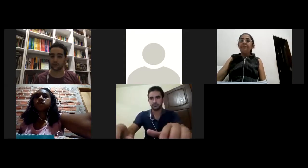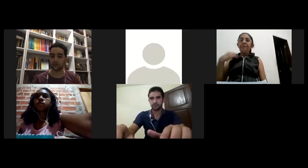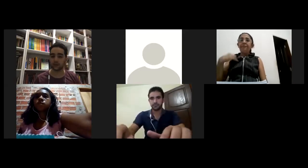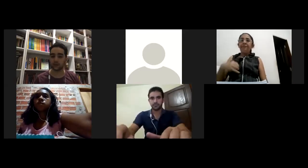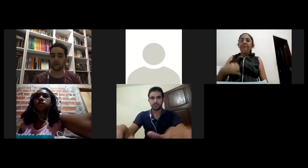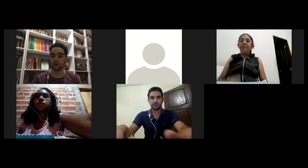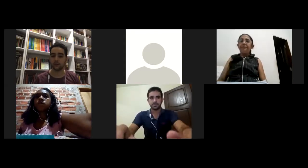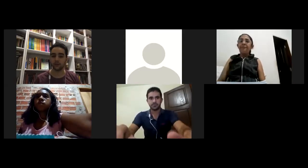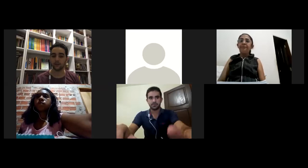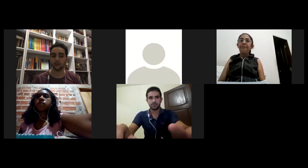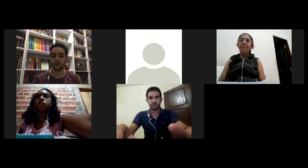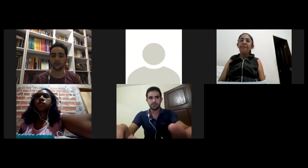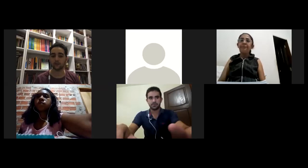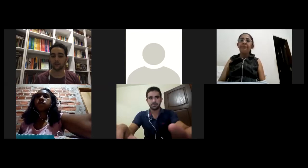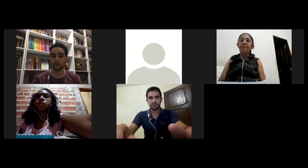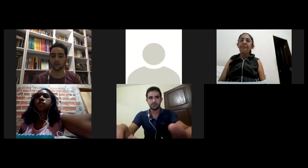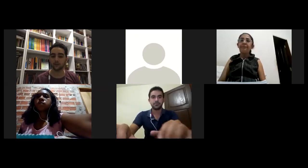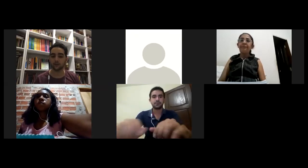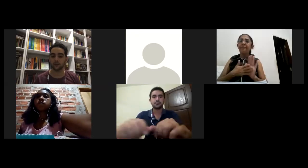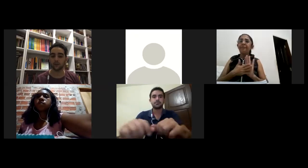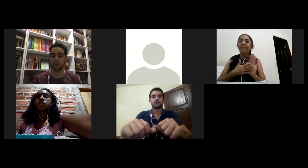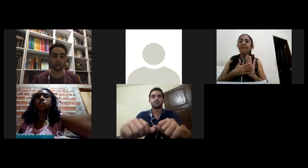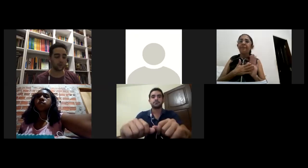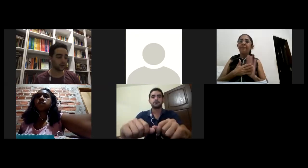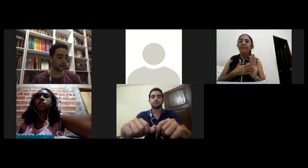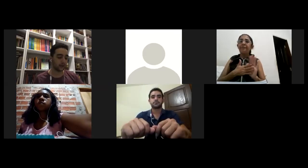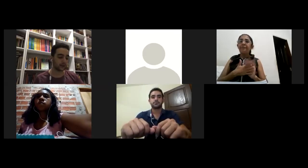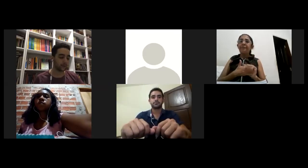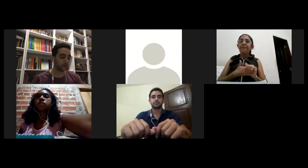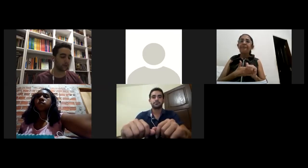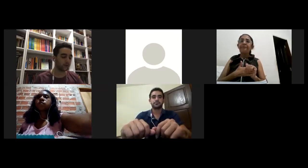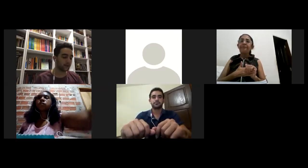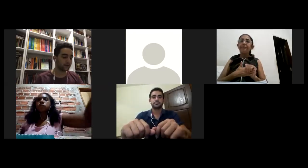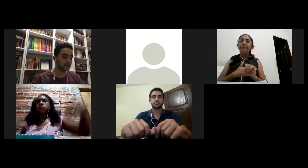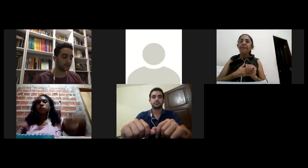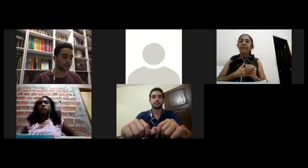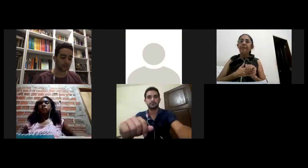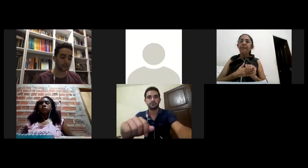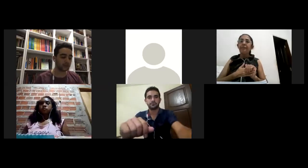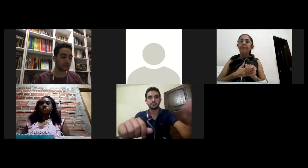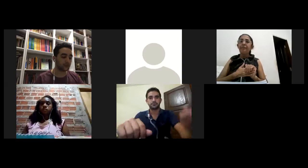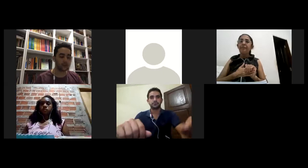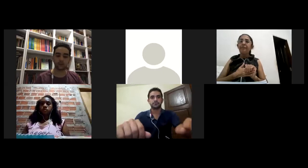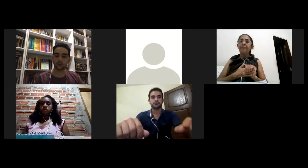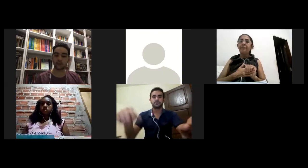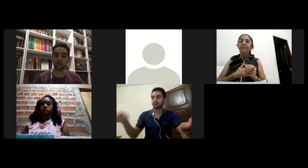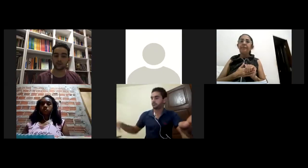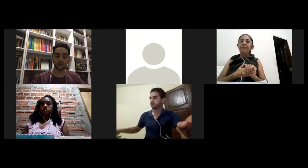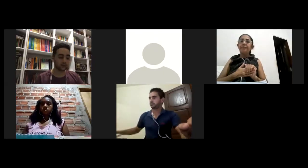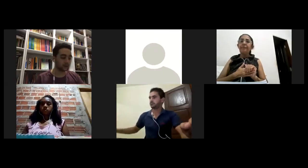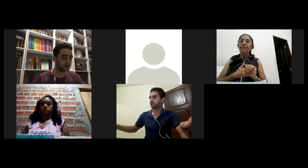que vocês já sabem, eu vou falando as letras e vocês vão fazendo os sinais. Eu vou falar as letras avulsas e